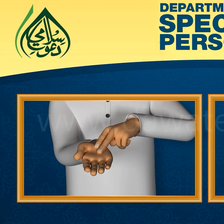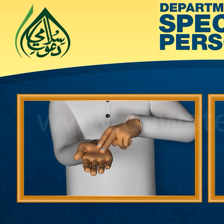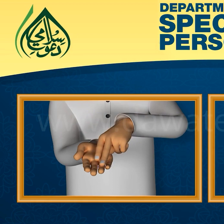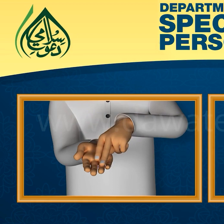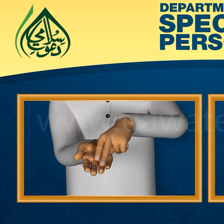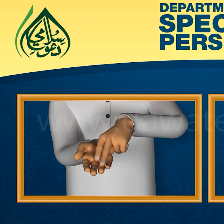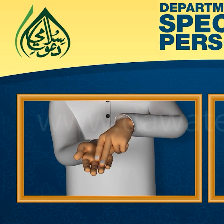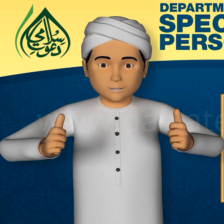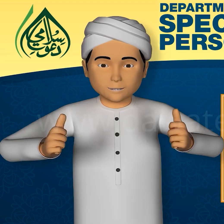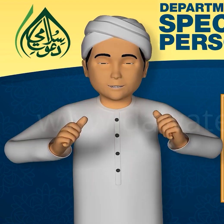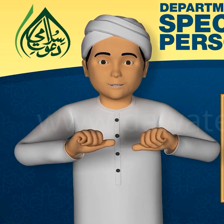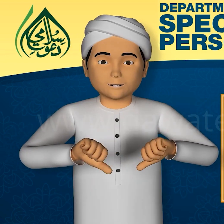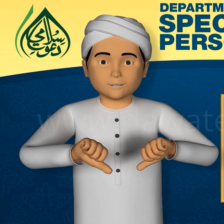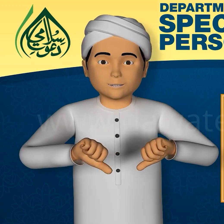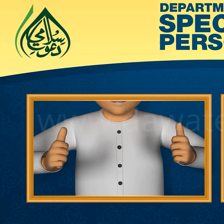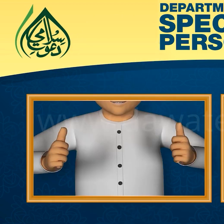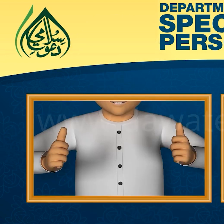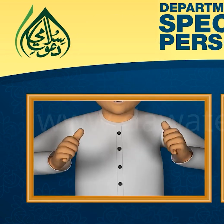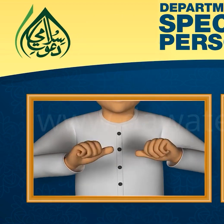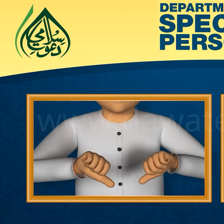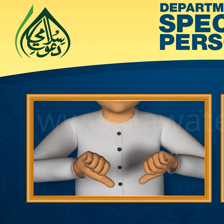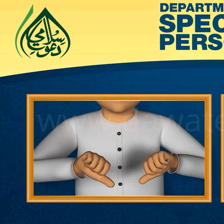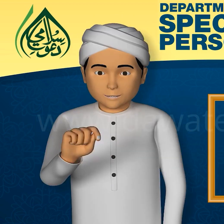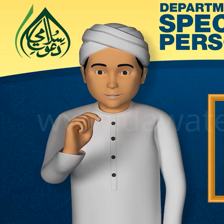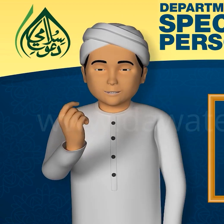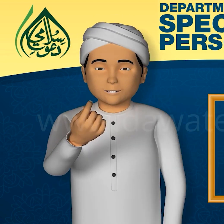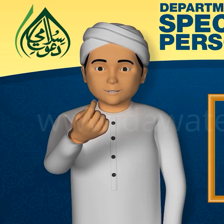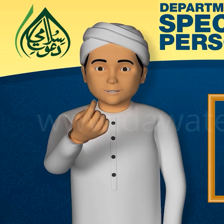रबर नाकामी नाकामी